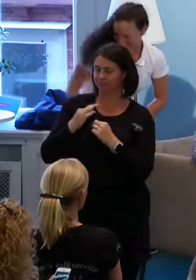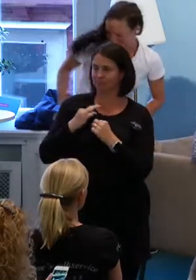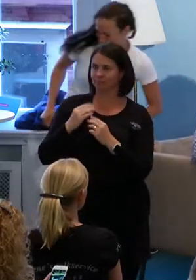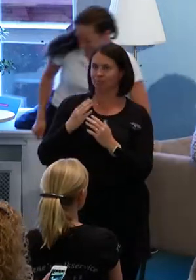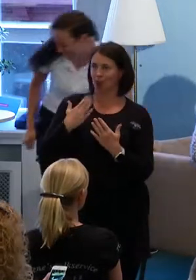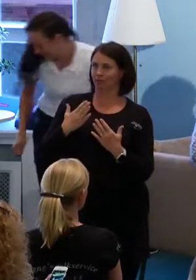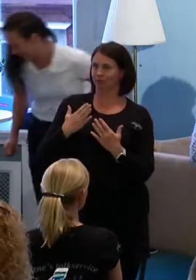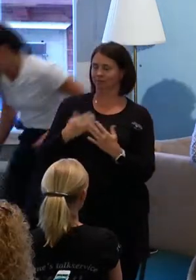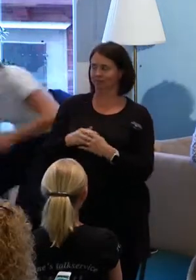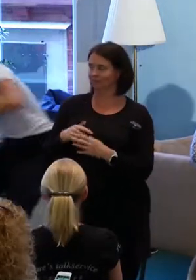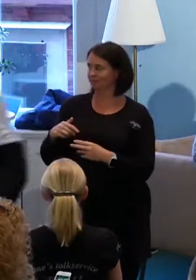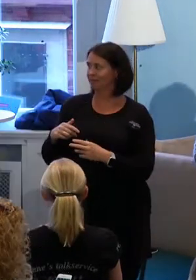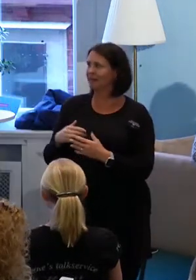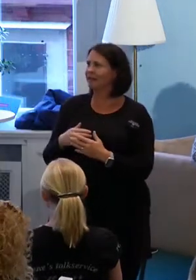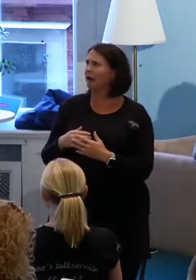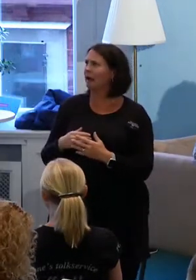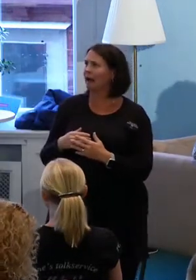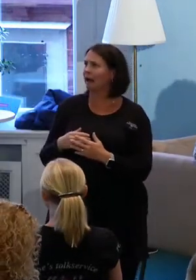Något.